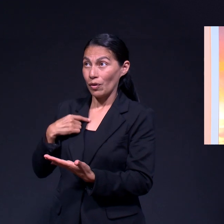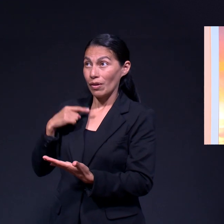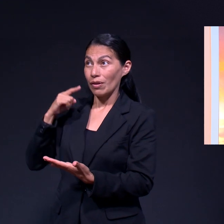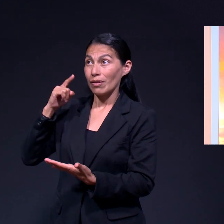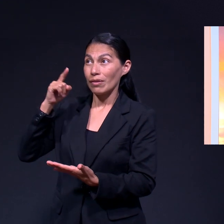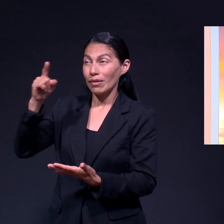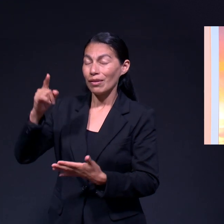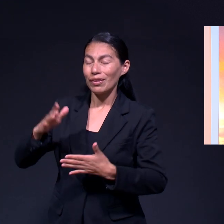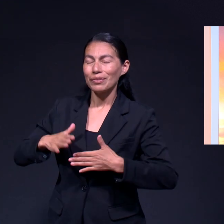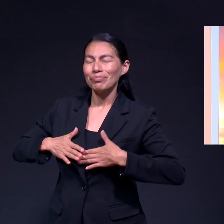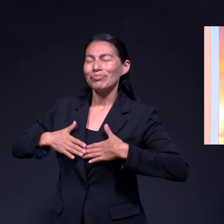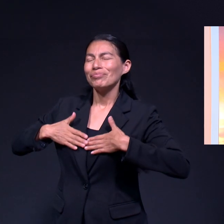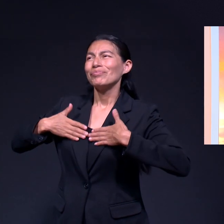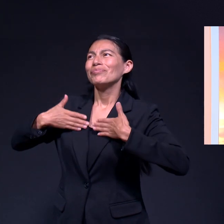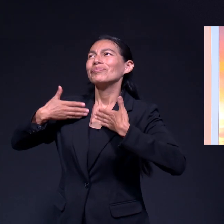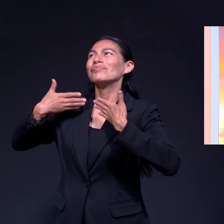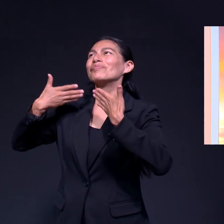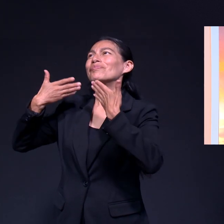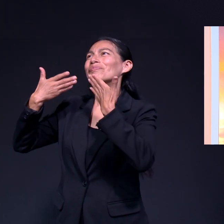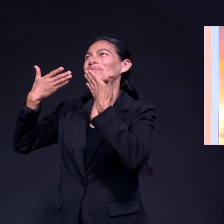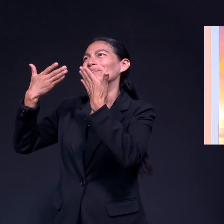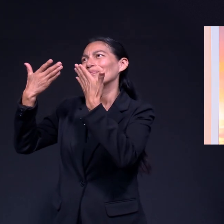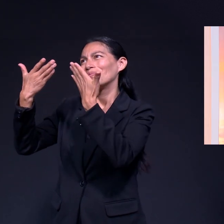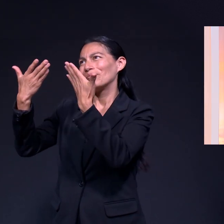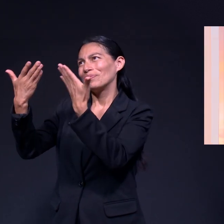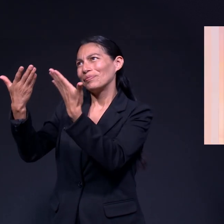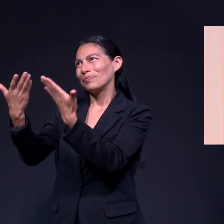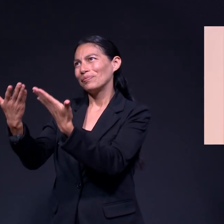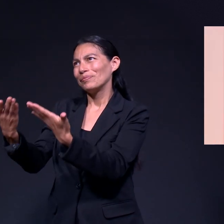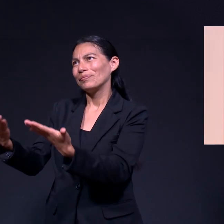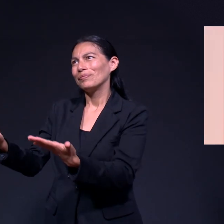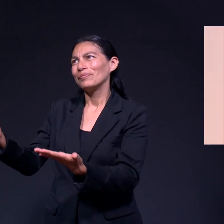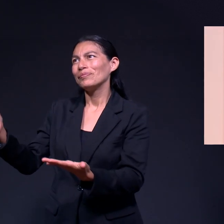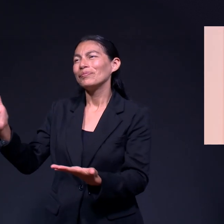En quien confiaré